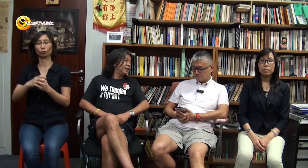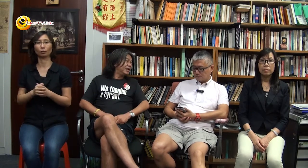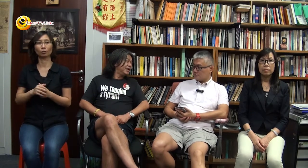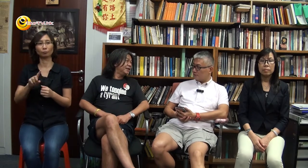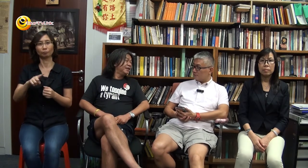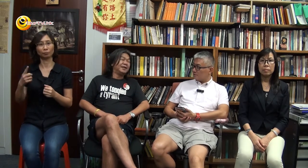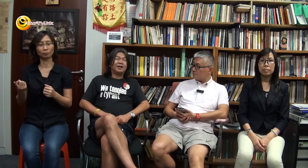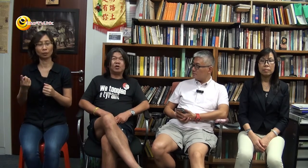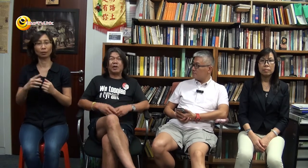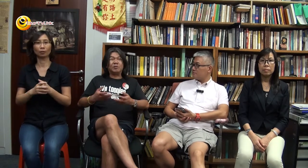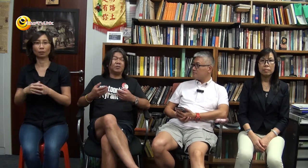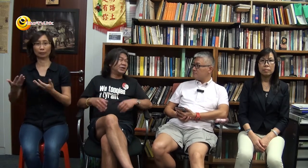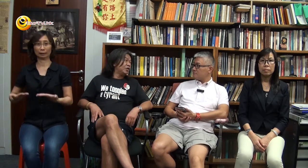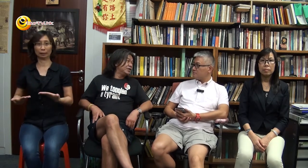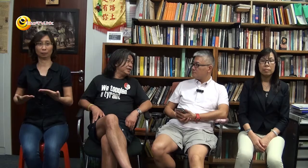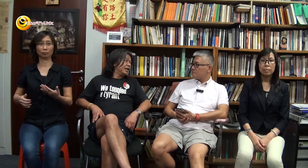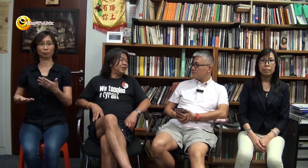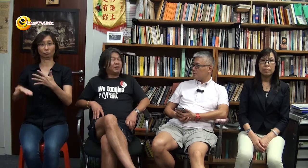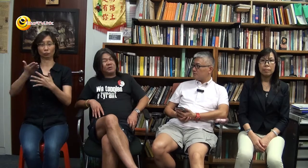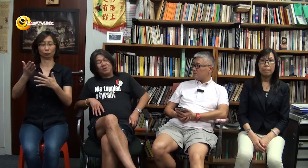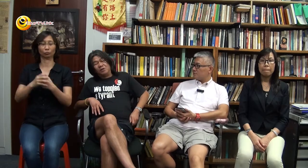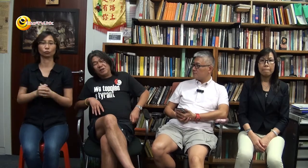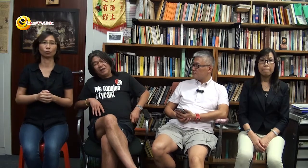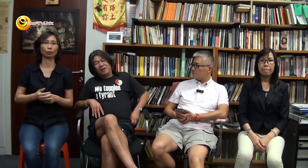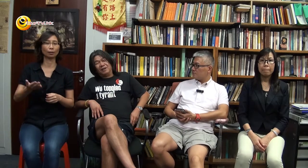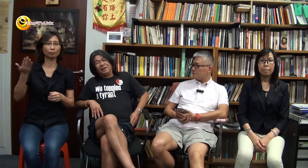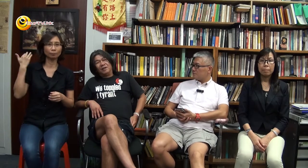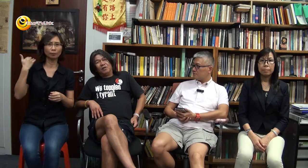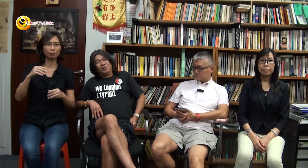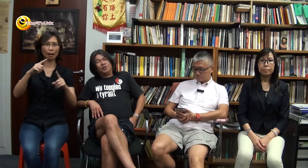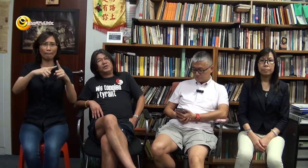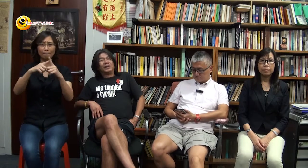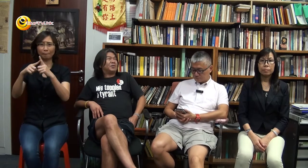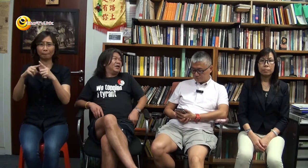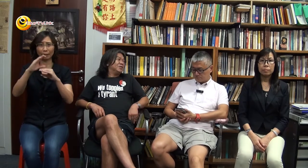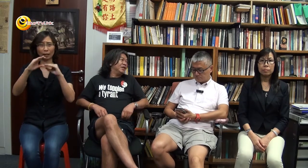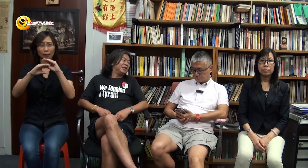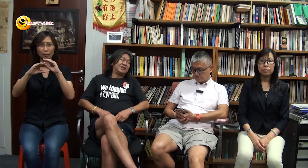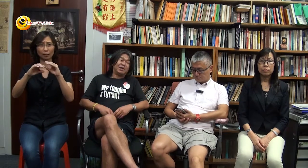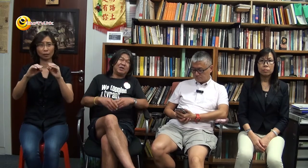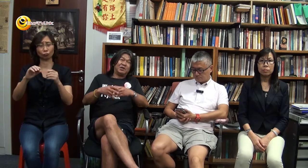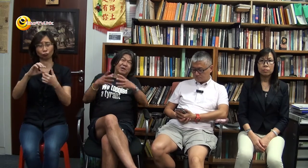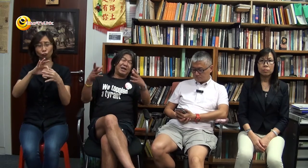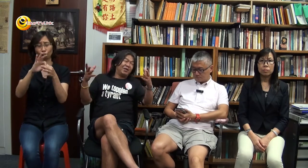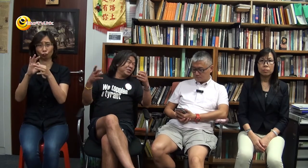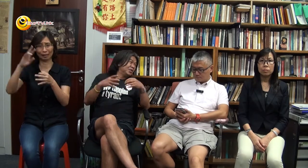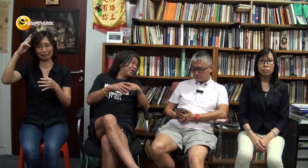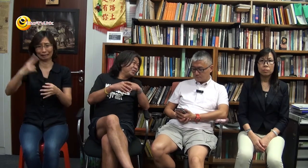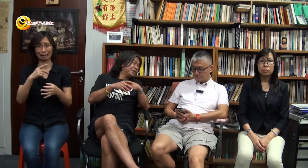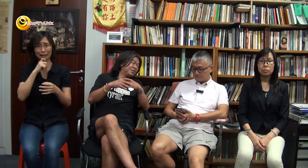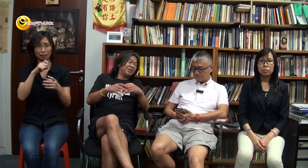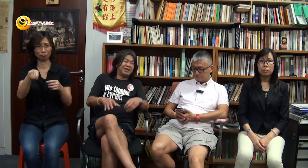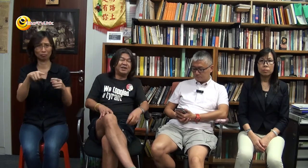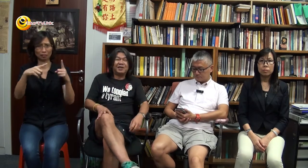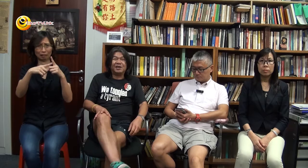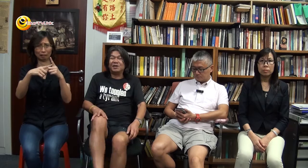錦良係啦。 係啦。 蘇錦良本身係律師嚟㗎嘛，民建聯嘅佢副主席定咩咯？唔知係咪即係揾佢執靚個樣